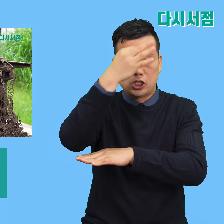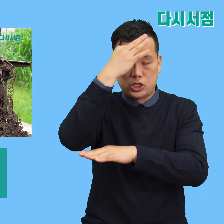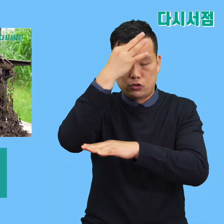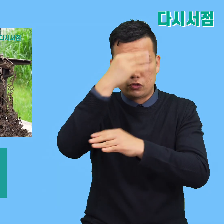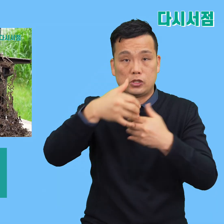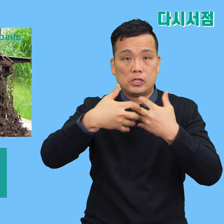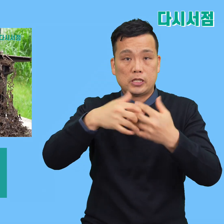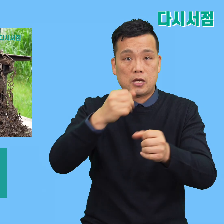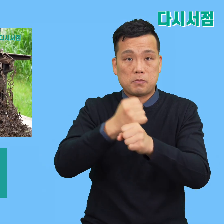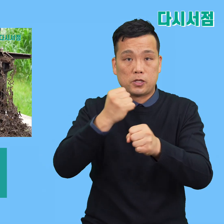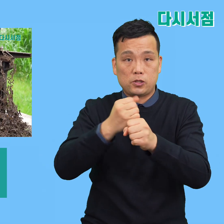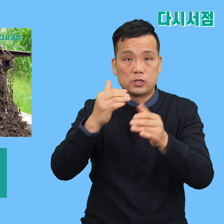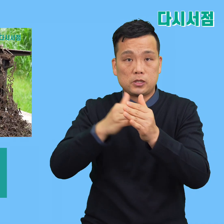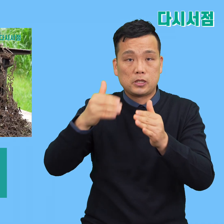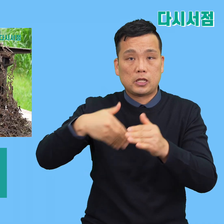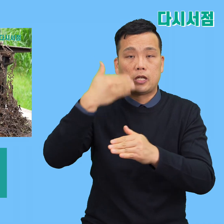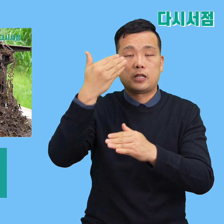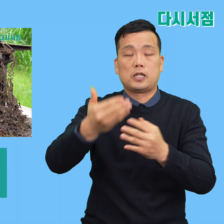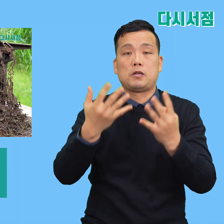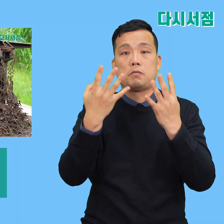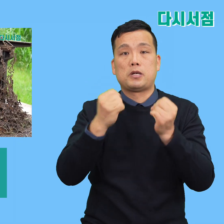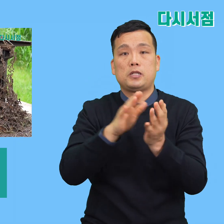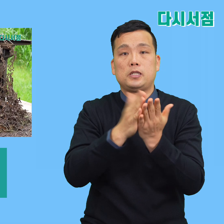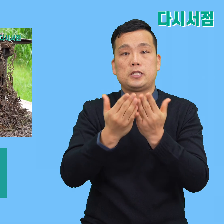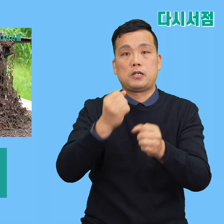책이 대량으로 만들어질 수 있게 됐죠.